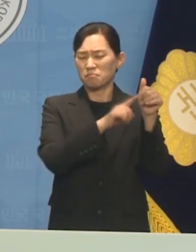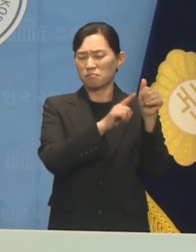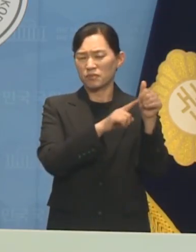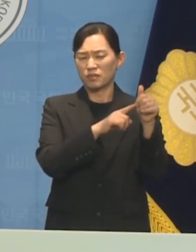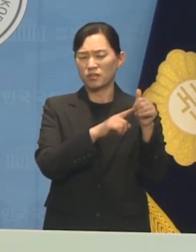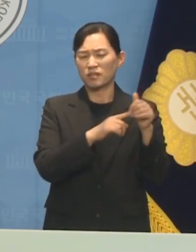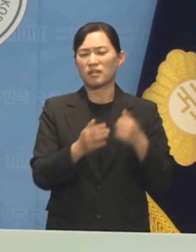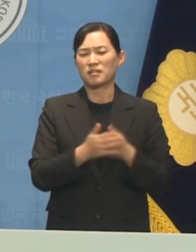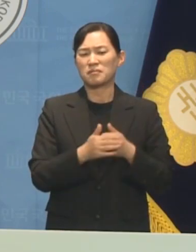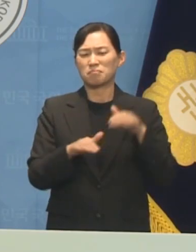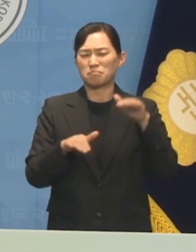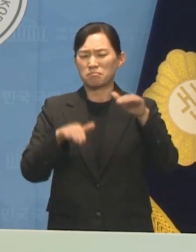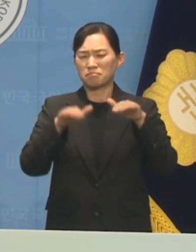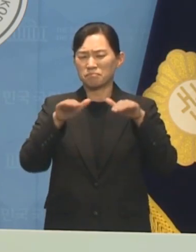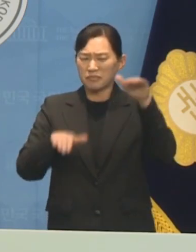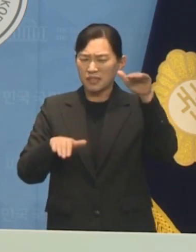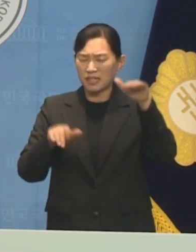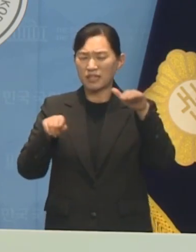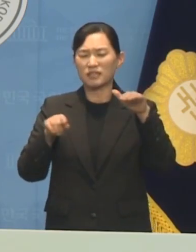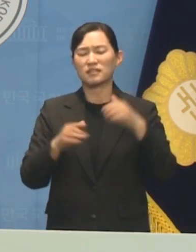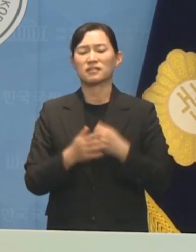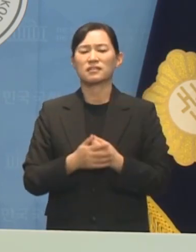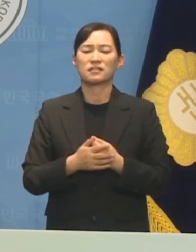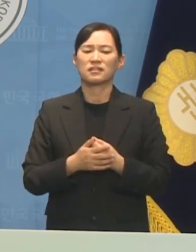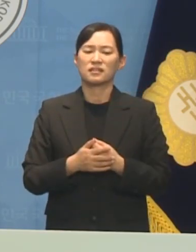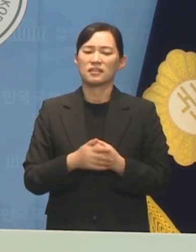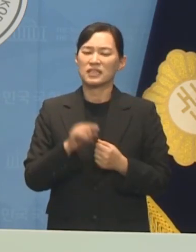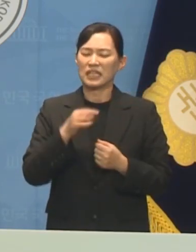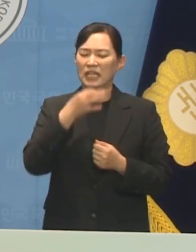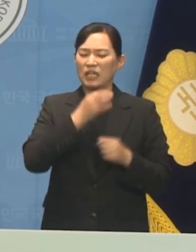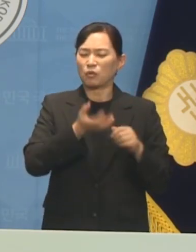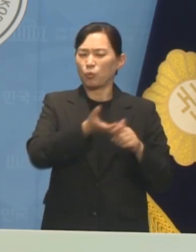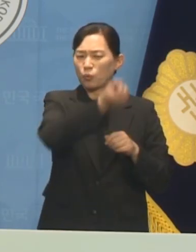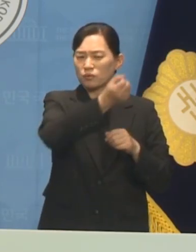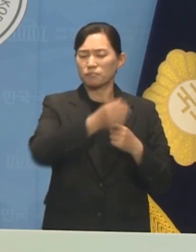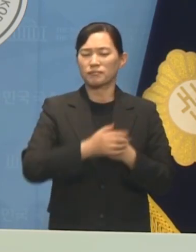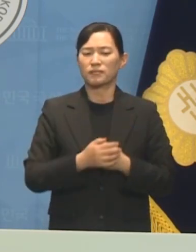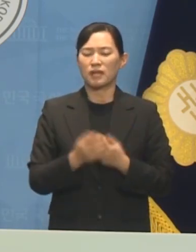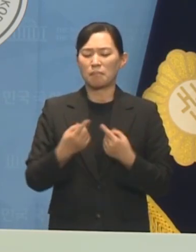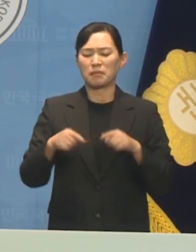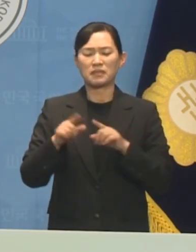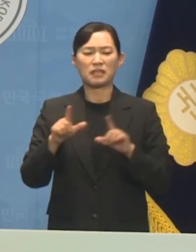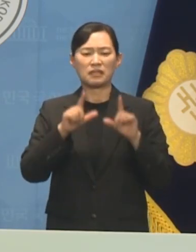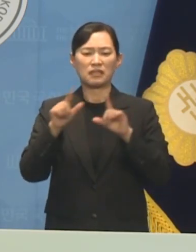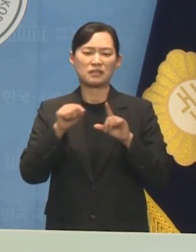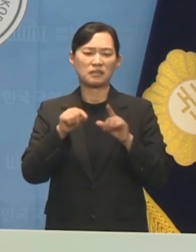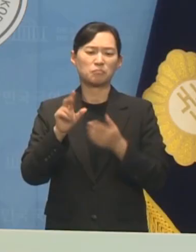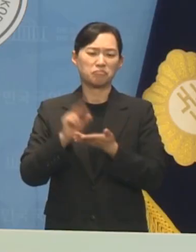불공정한 이윤 독점과 상생이라는 가치에 반하는 행태가 이야기한 필연적인